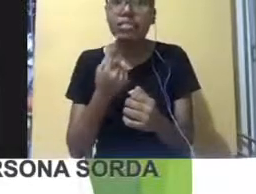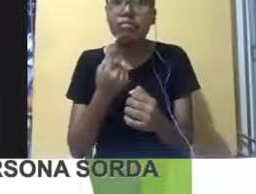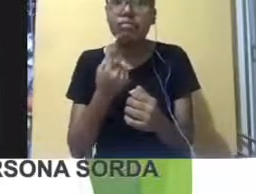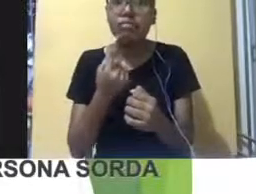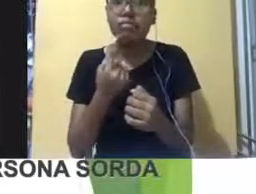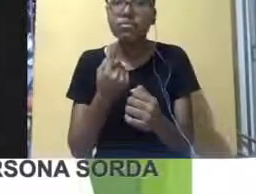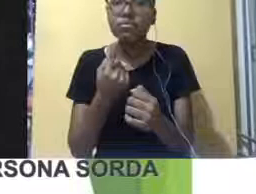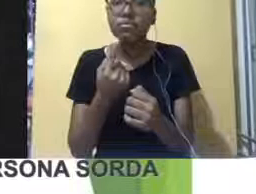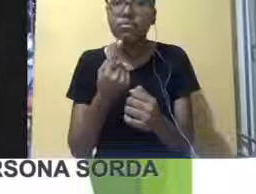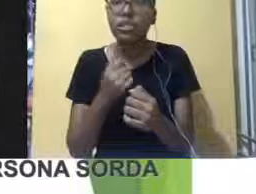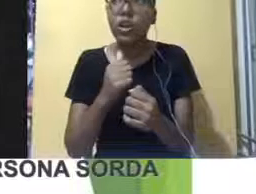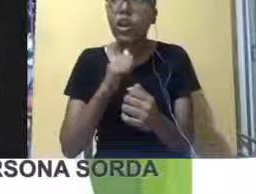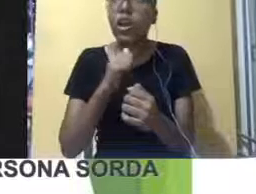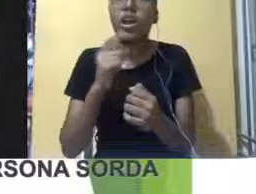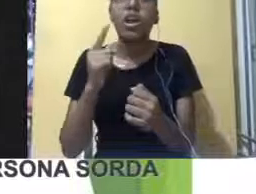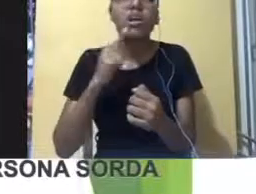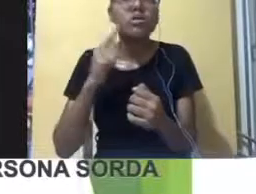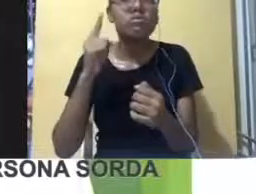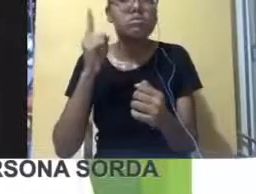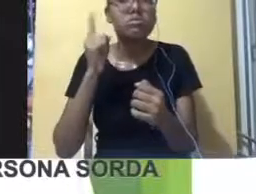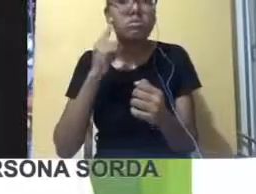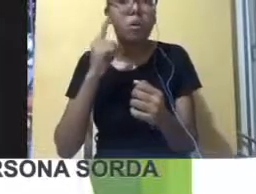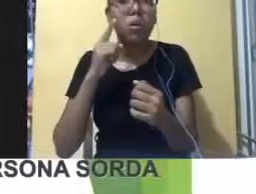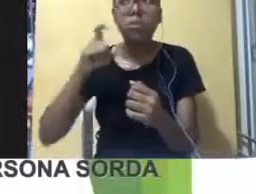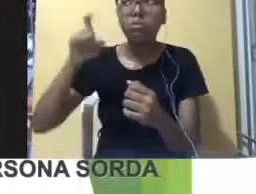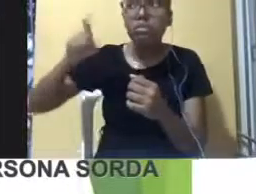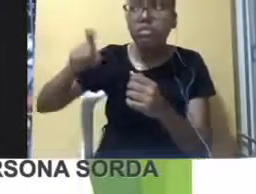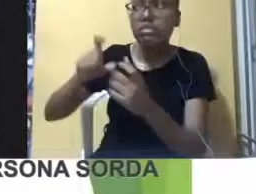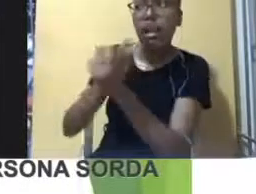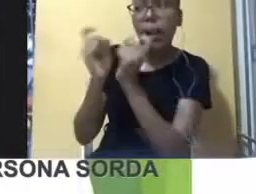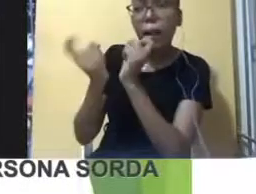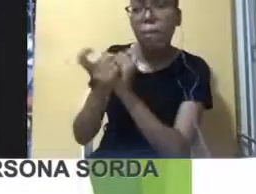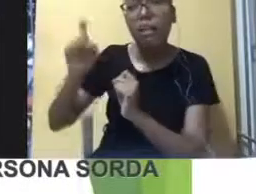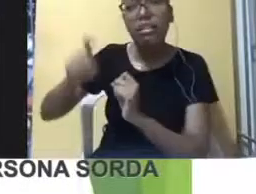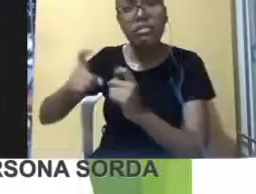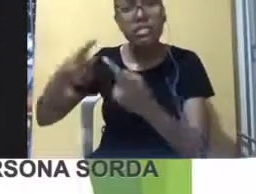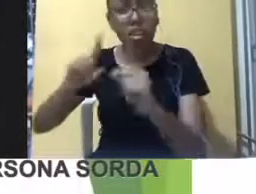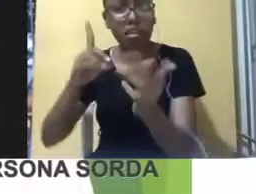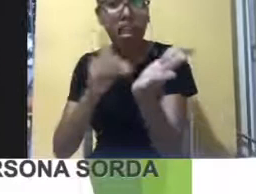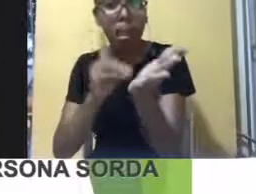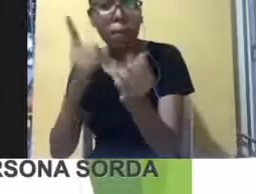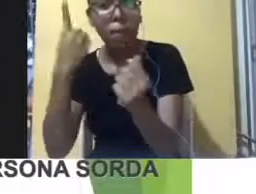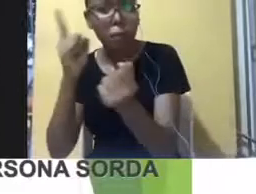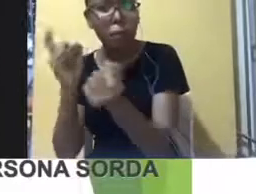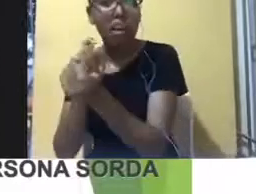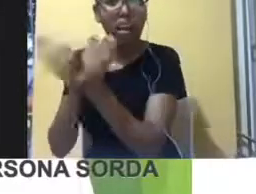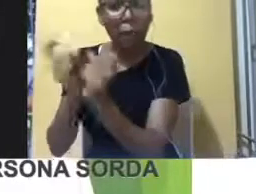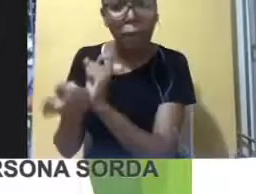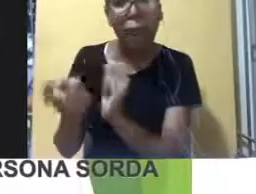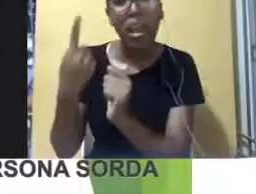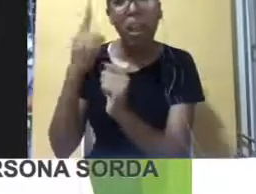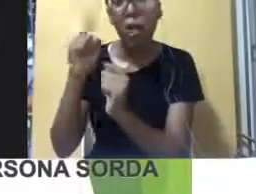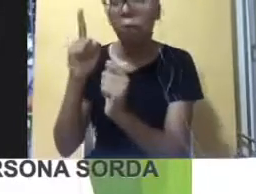había que rehabilitarlo, la parte patológica, había que llevarlo al médico a rehabilitarlo, a arreglarlo para que sea